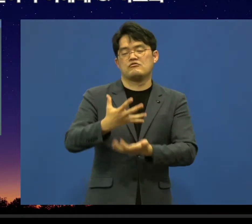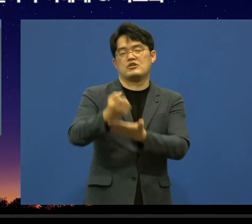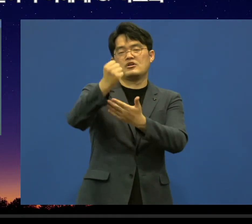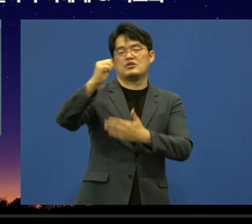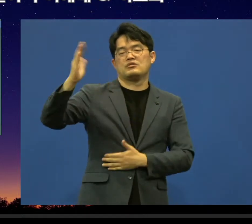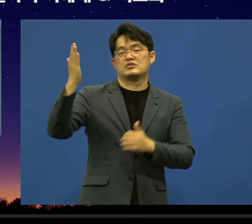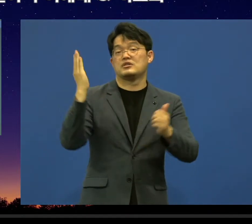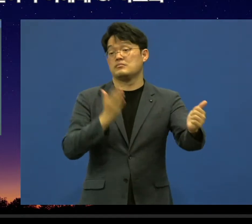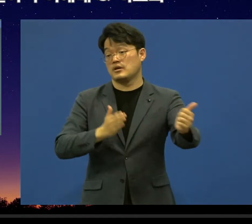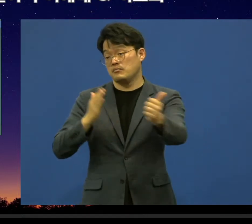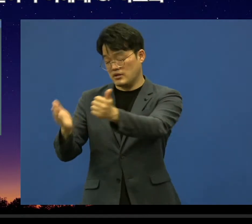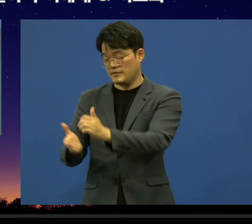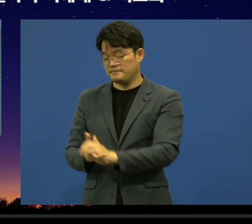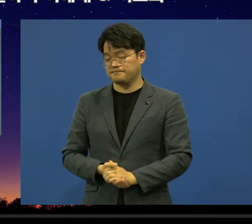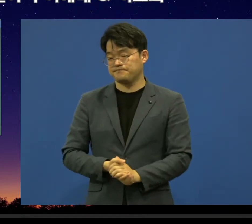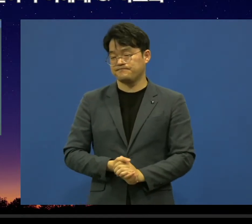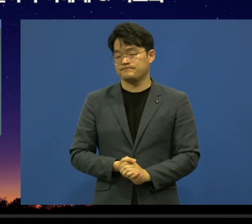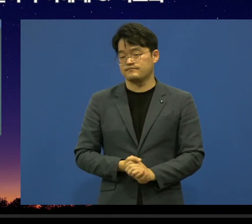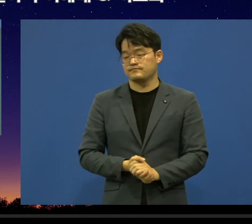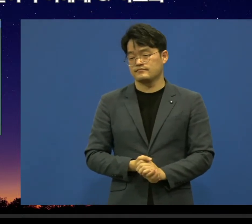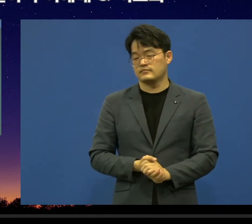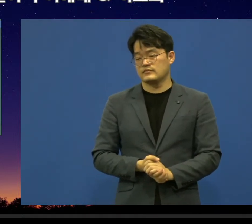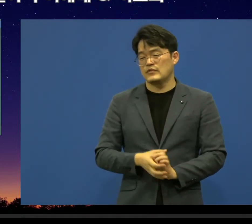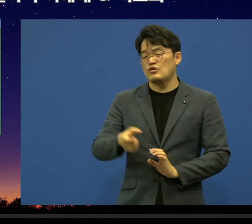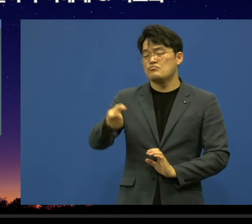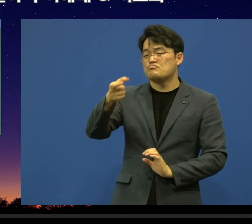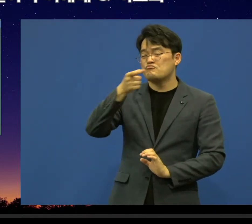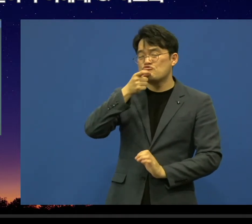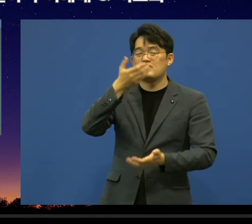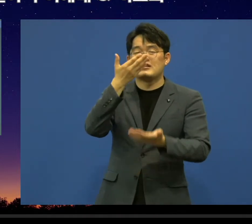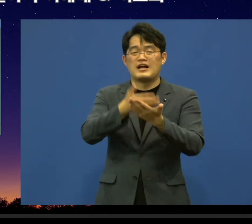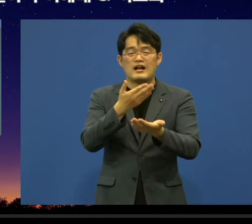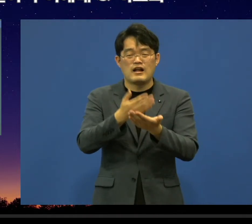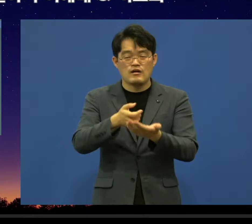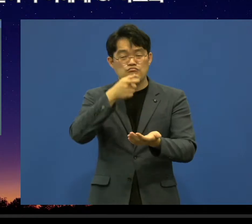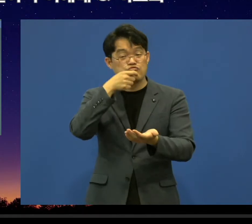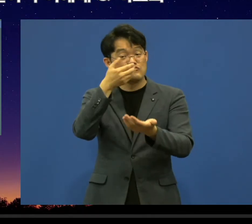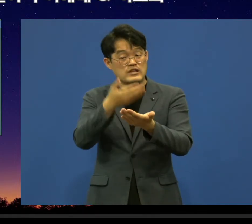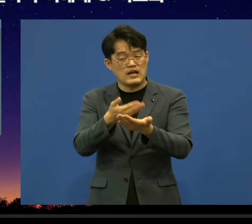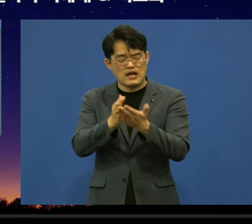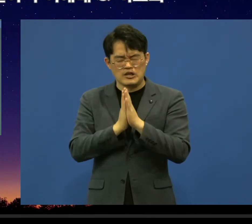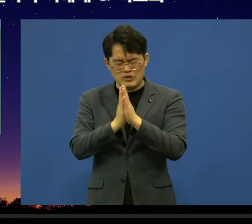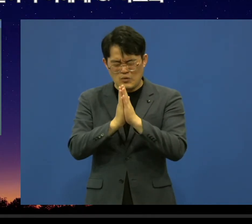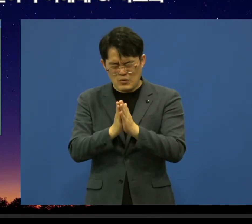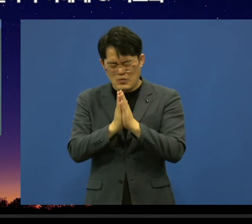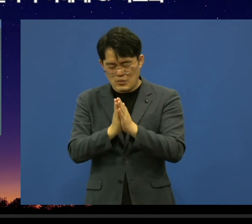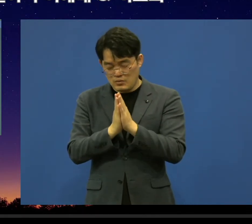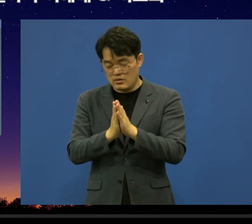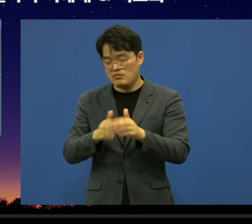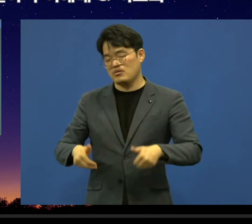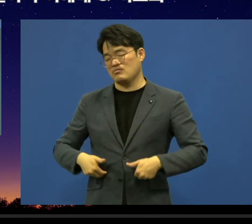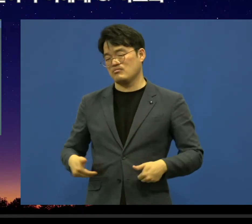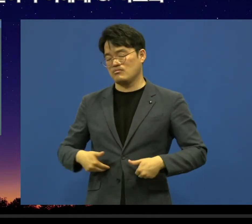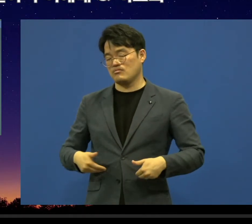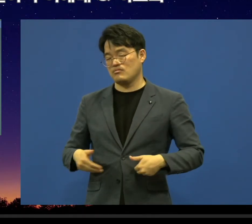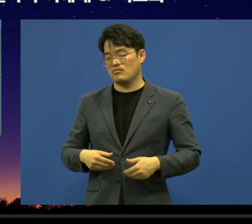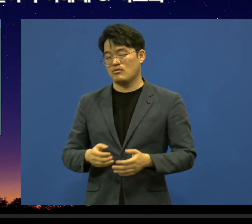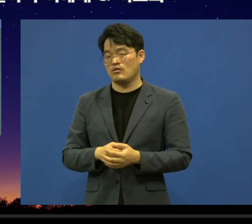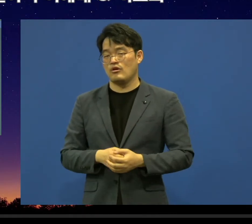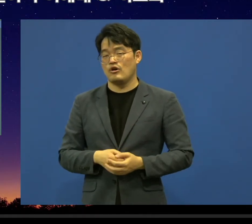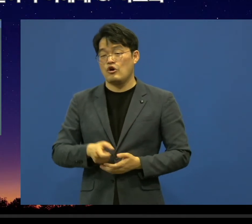역사가 있기를 바랍니다. 물을 달라고 여러분 그렇게 기도하는 것, 그것도 필요할 수 있어요. 물동이를